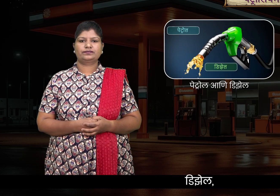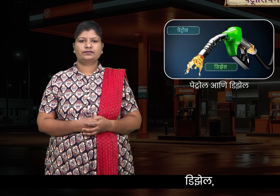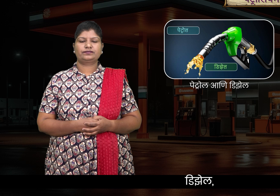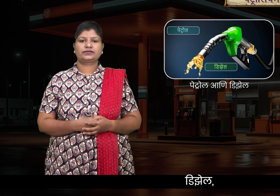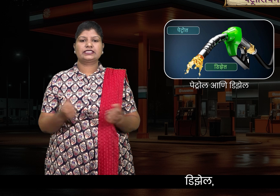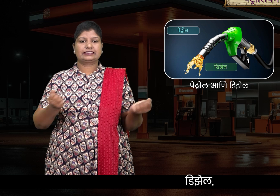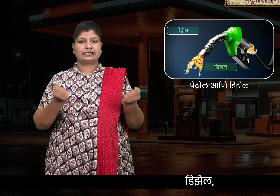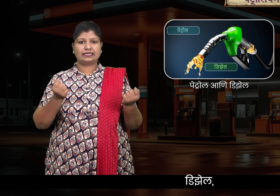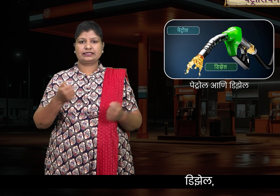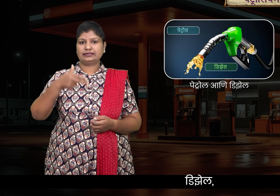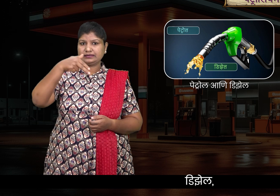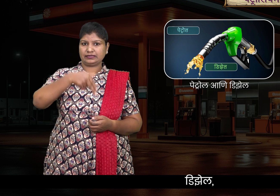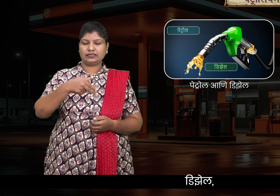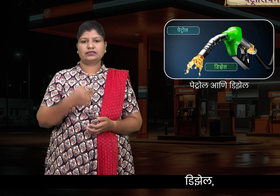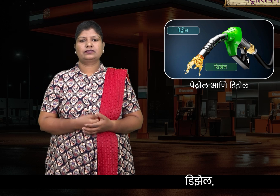डिझेल,